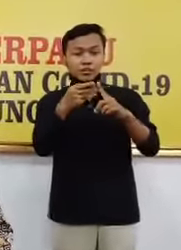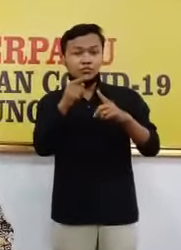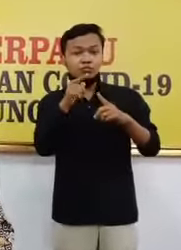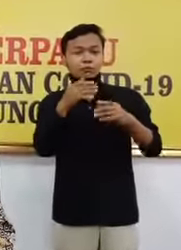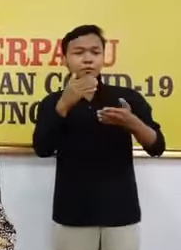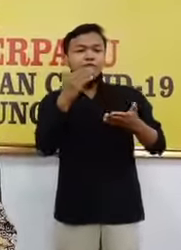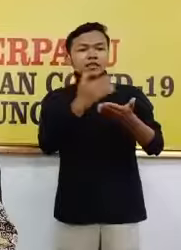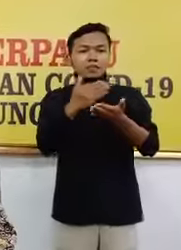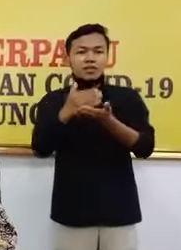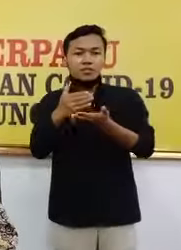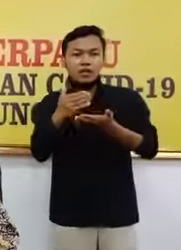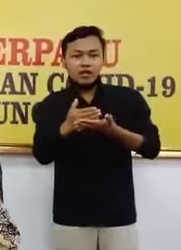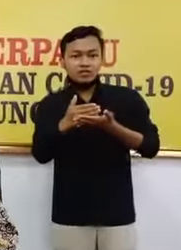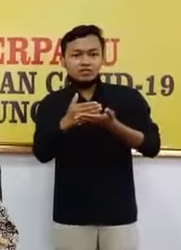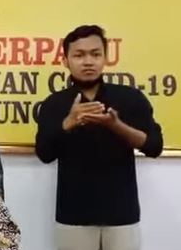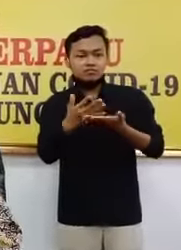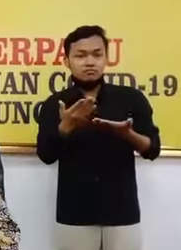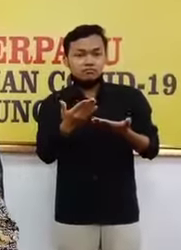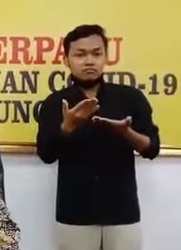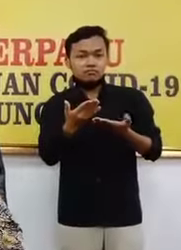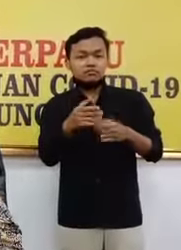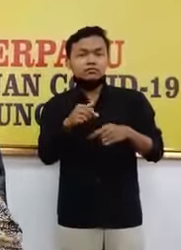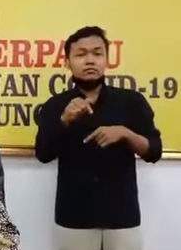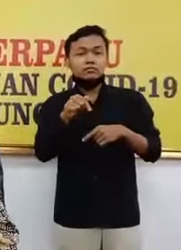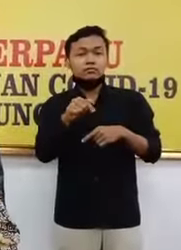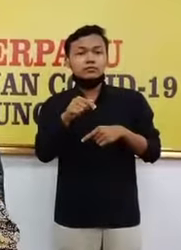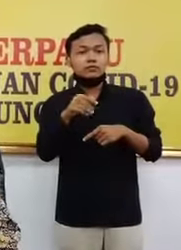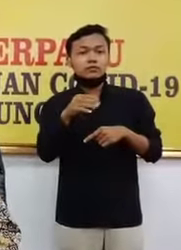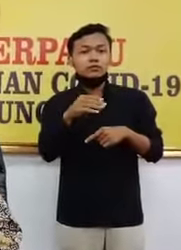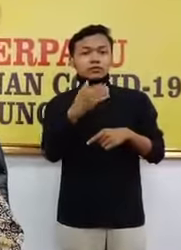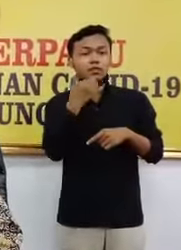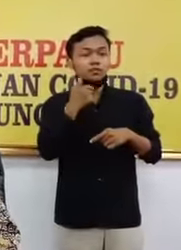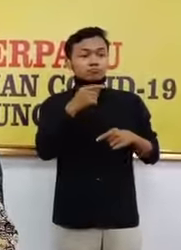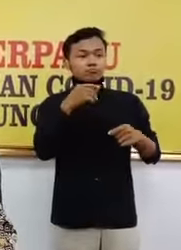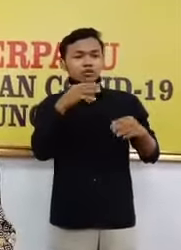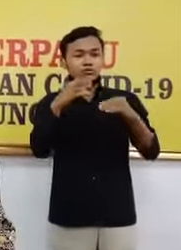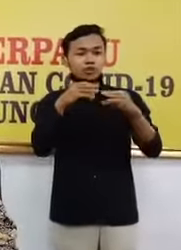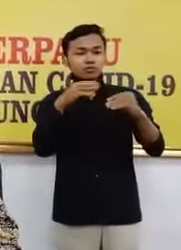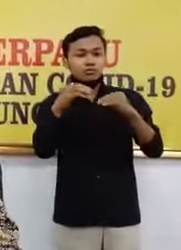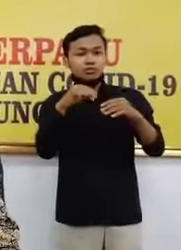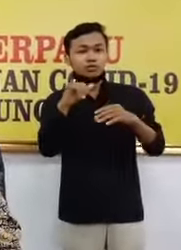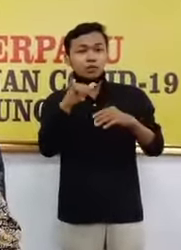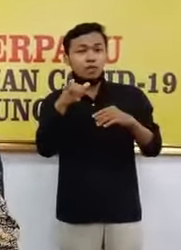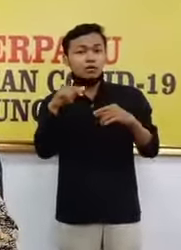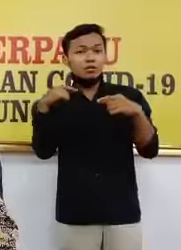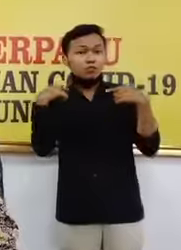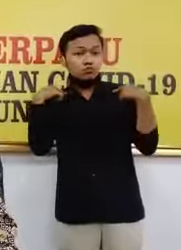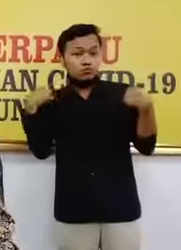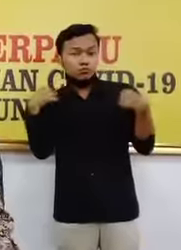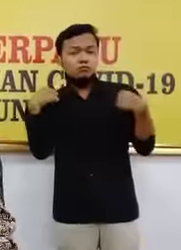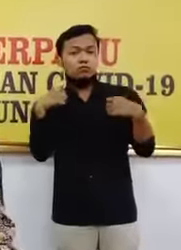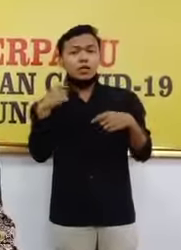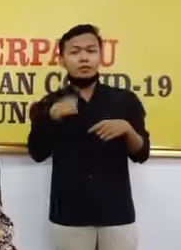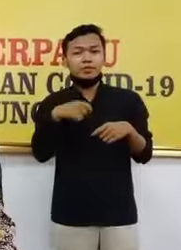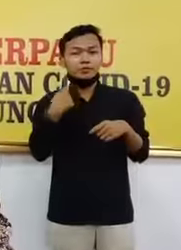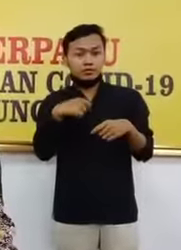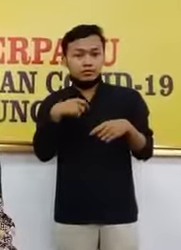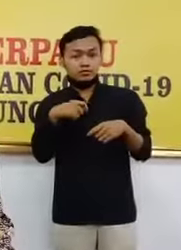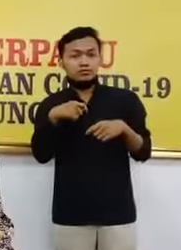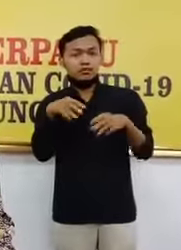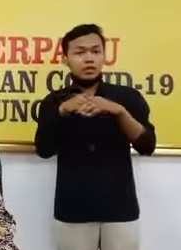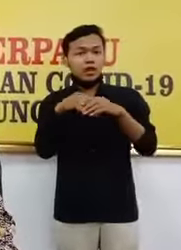Kesehatan. Sampai pada saat ini, tadi hasil VKON antara Bapak Gubernur dengan Bapak Mendagri dan beberapa Menko